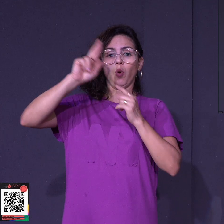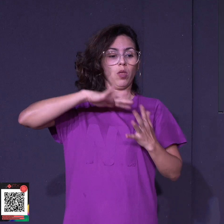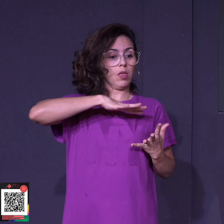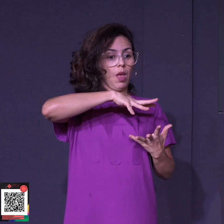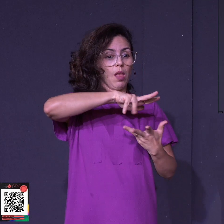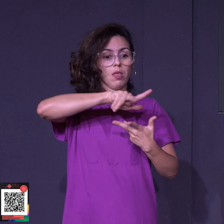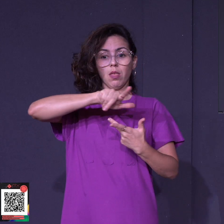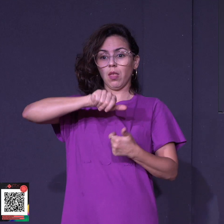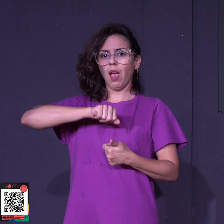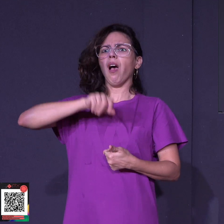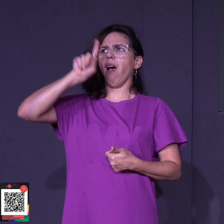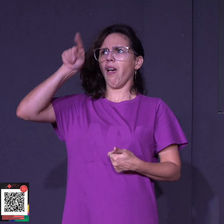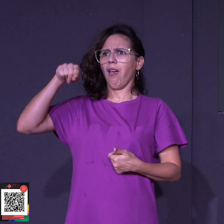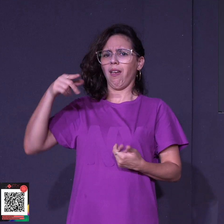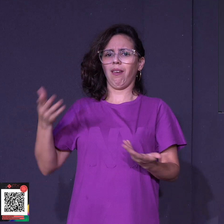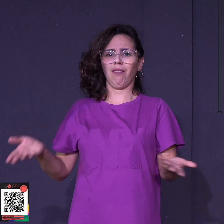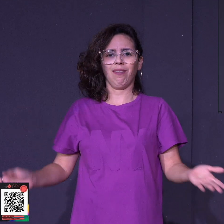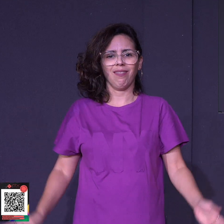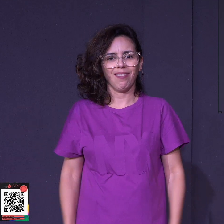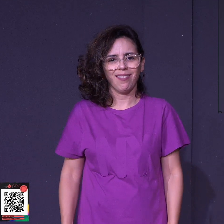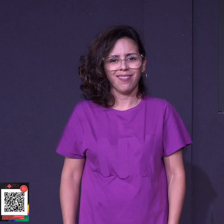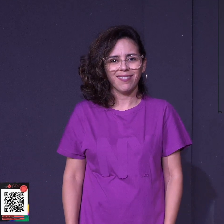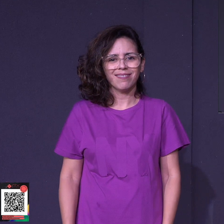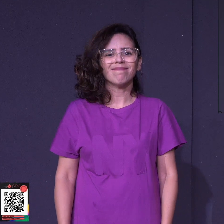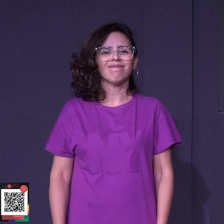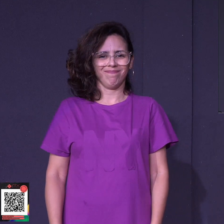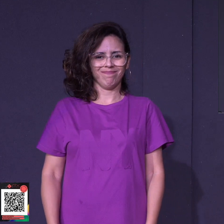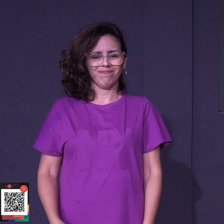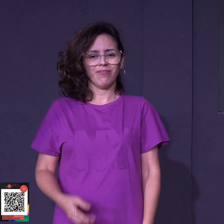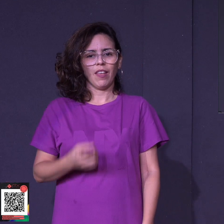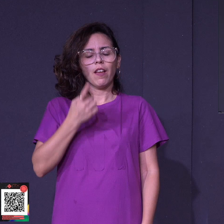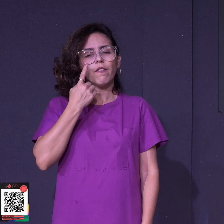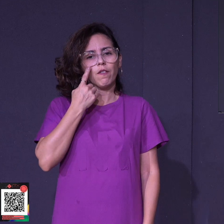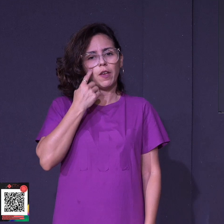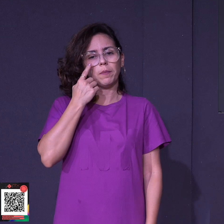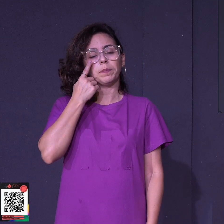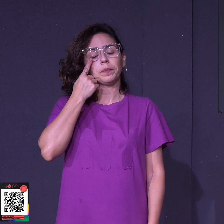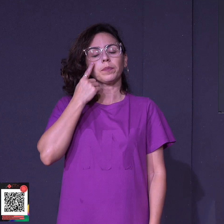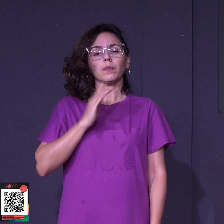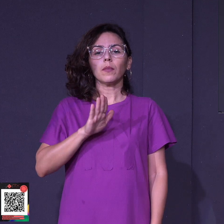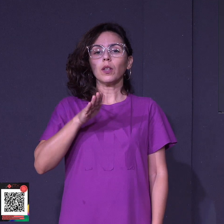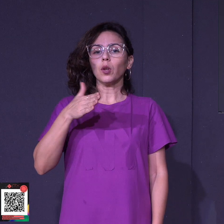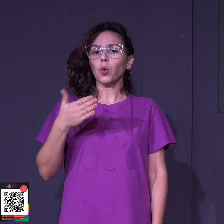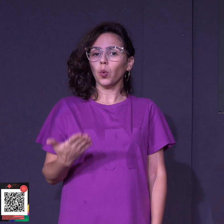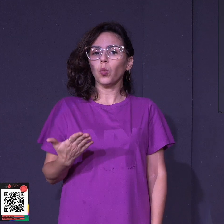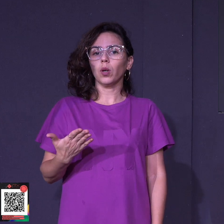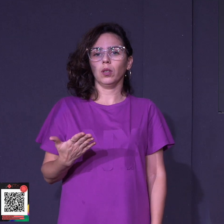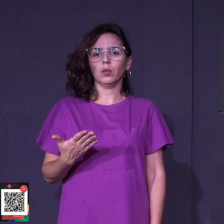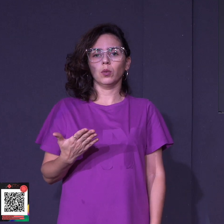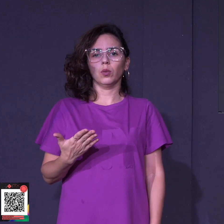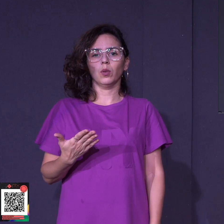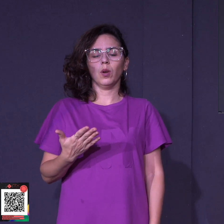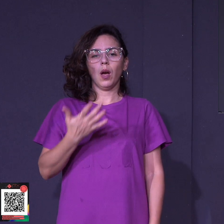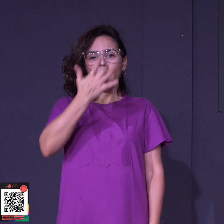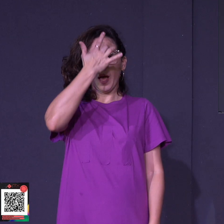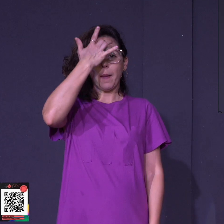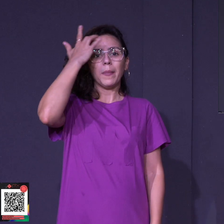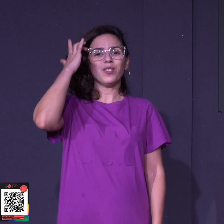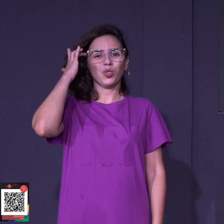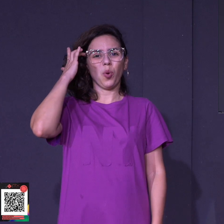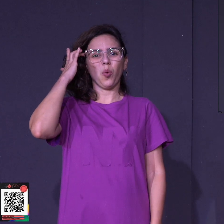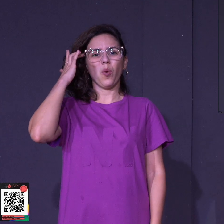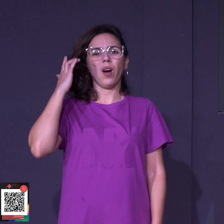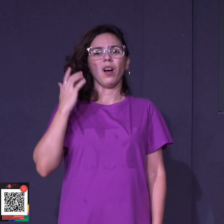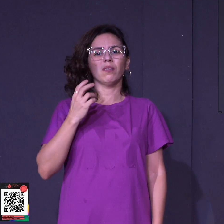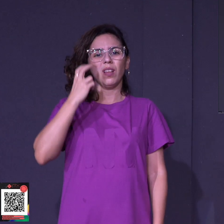Irmãos, isso é comprovado. A violência, tanto física como verbal, sabe de onde ela nasce?